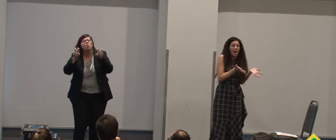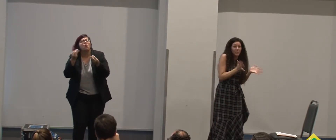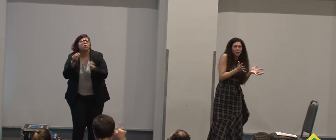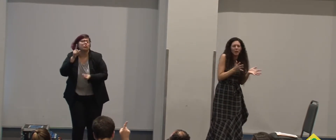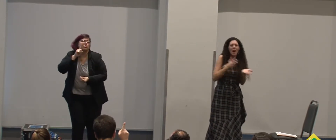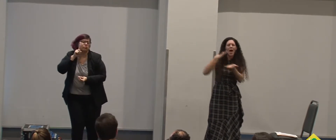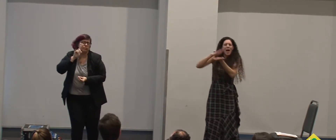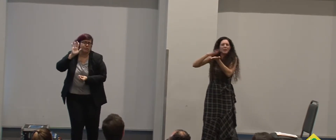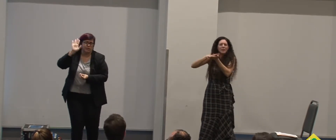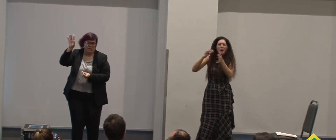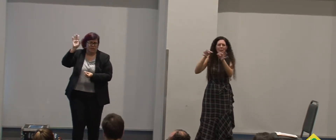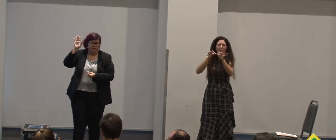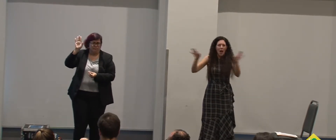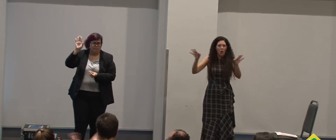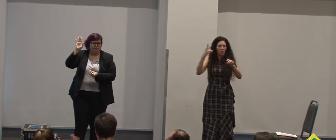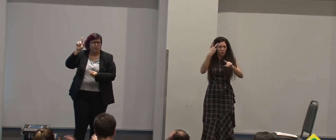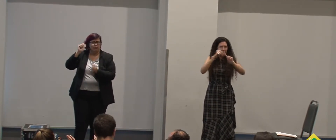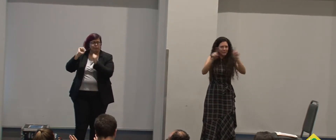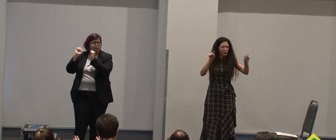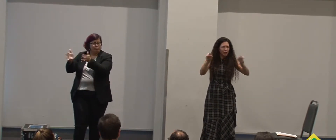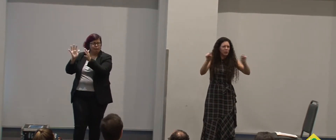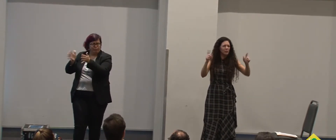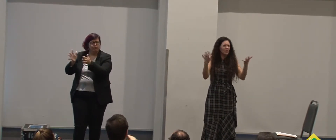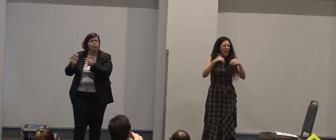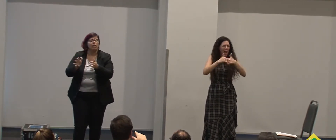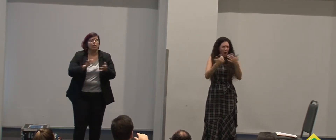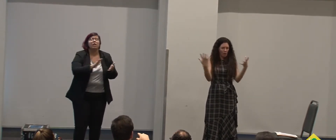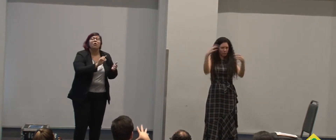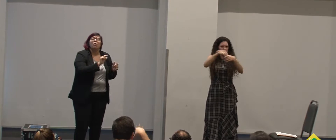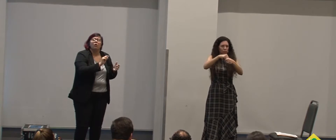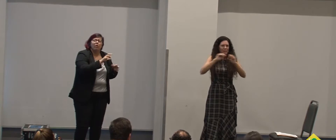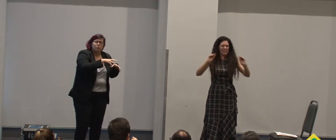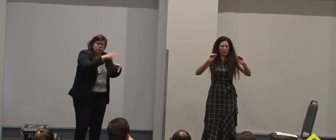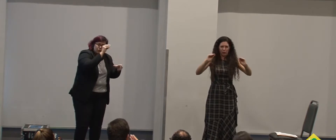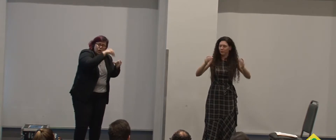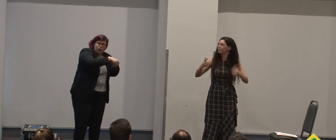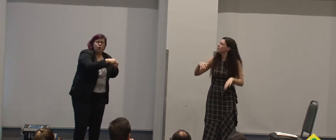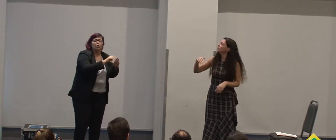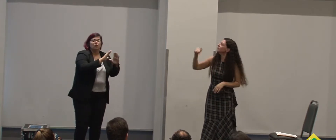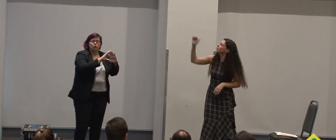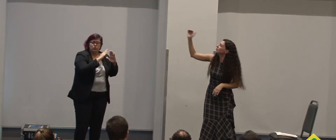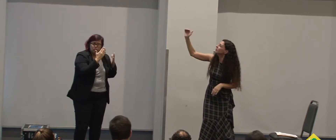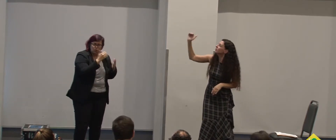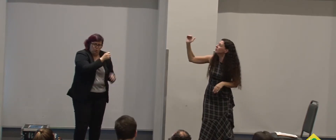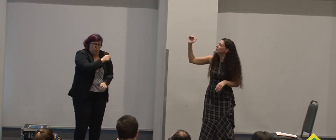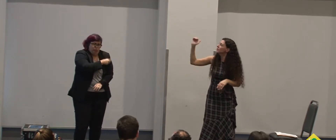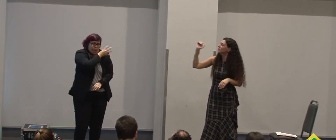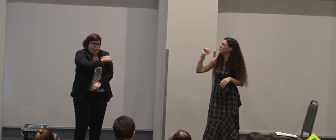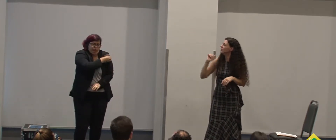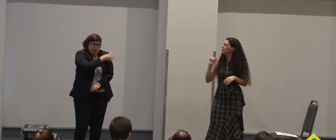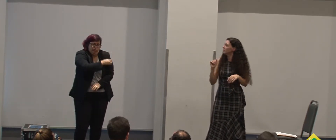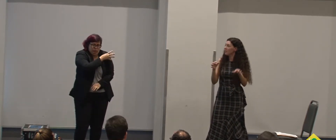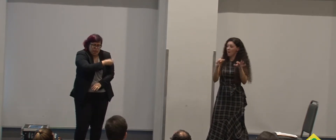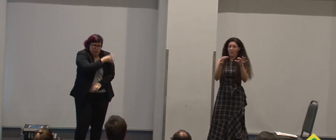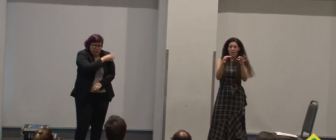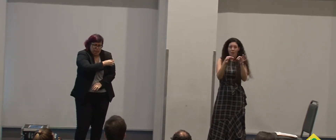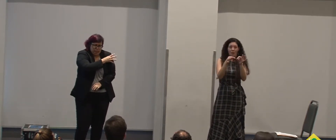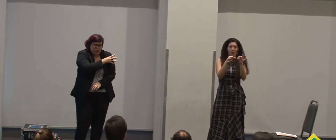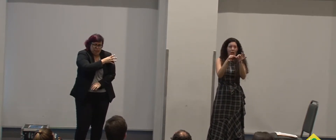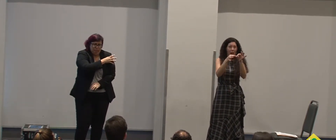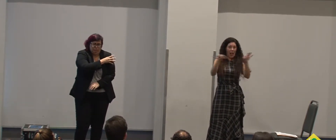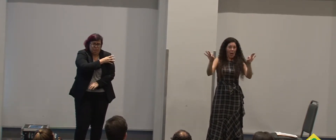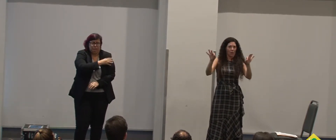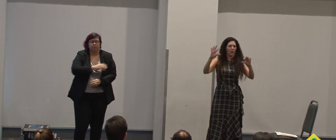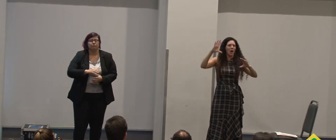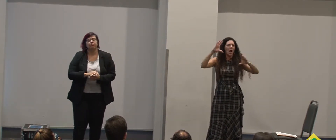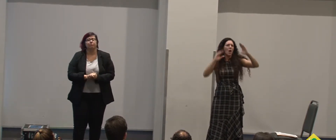Mas eu gostaria de explicar a questão lá dos Estados Unidos. Como que isso se dá? A questão da língua de sinais. Dentro do ambiente escolar,